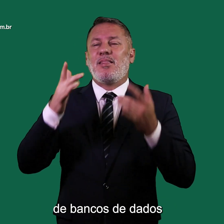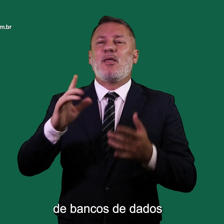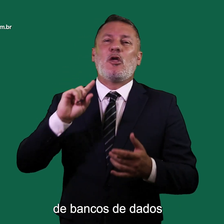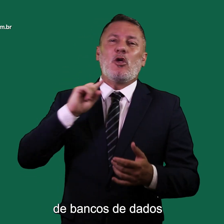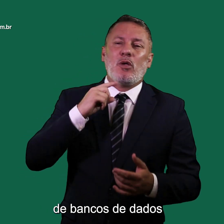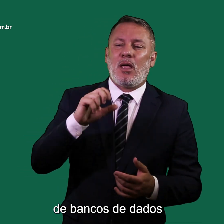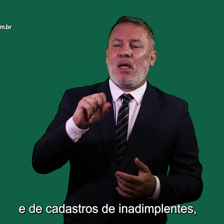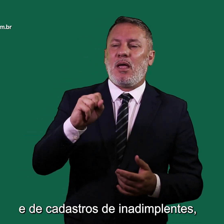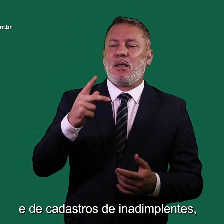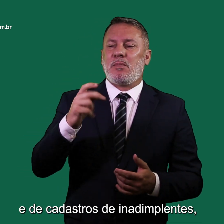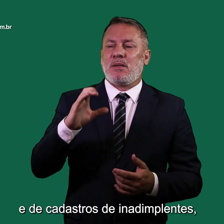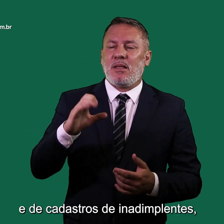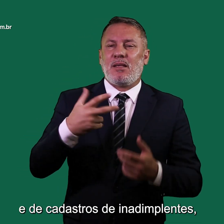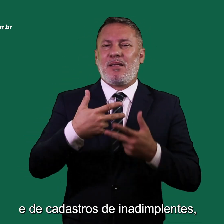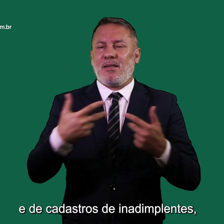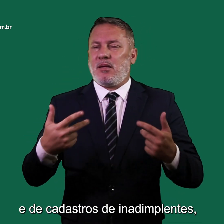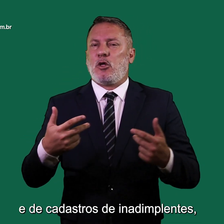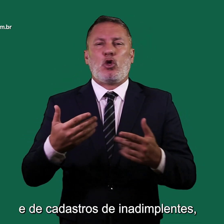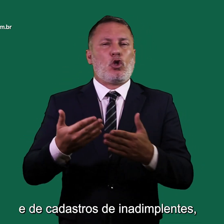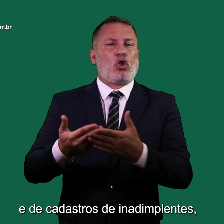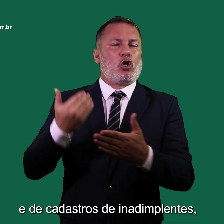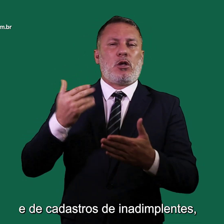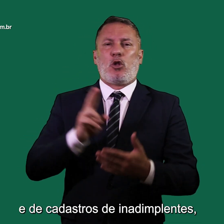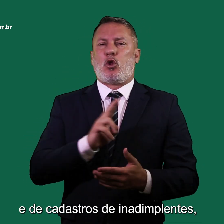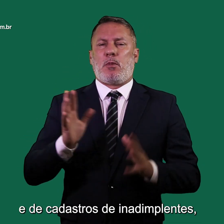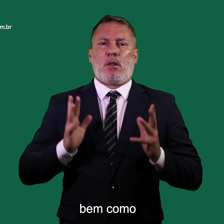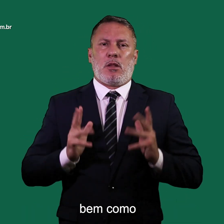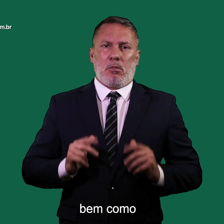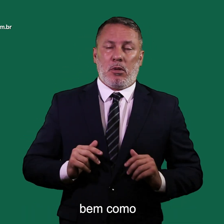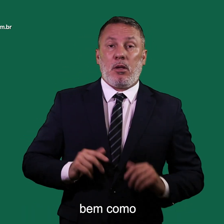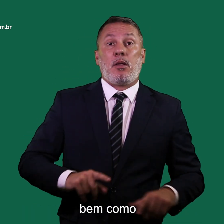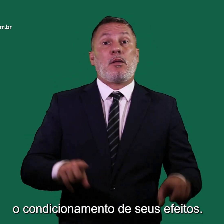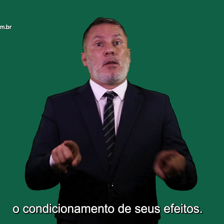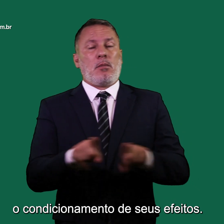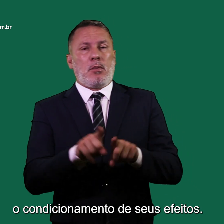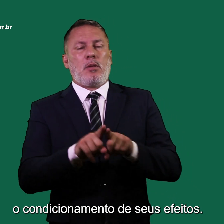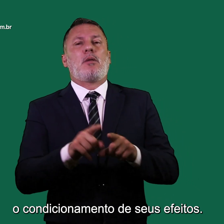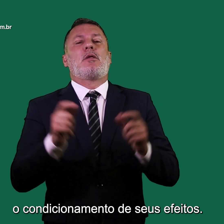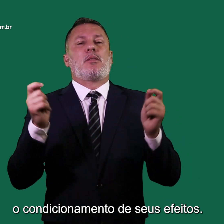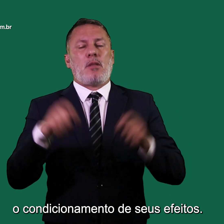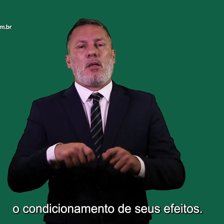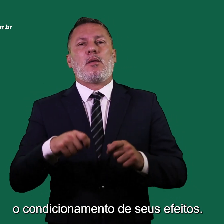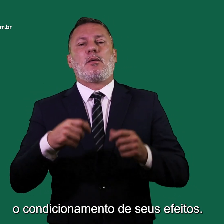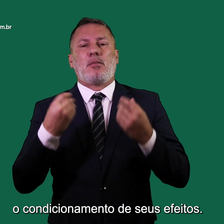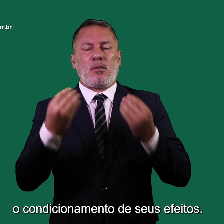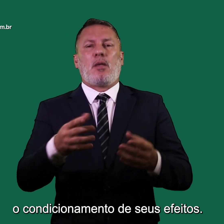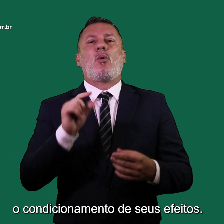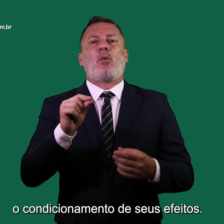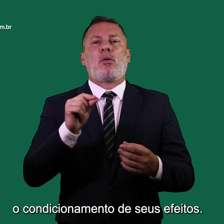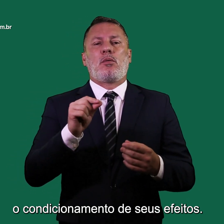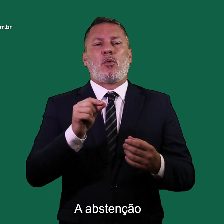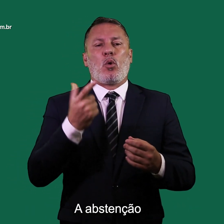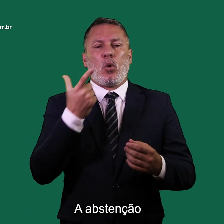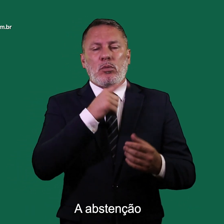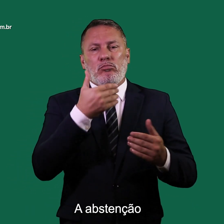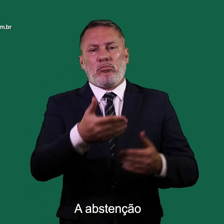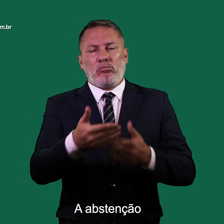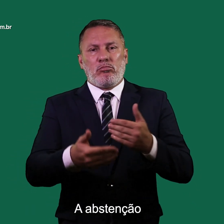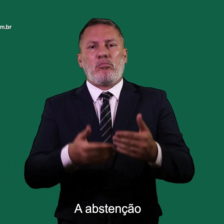de dados e de cadastros de inadimplentes, bem como o condicionamento de seus efeitos à abstenção